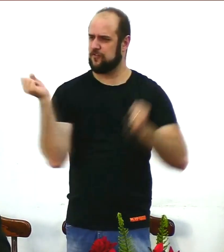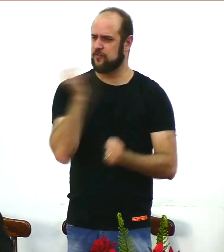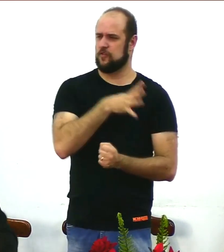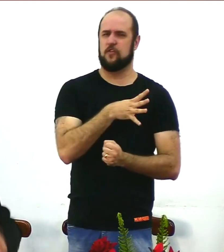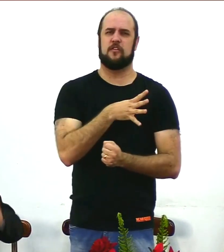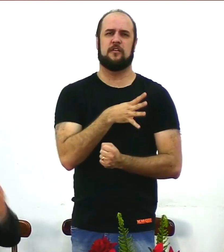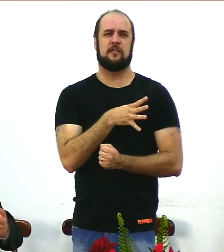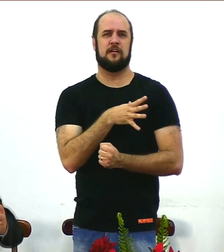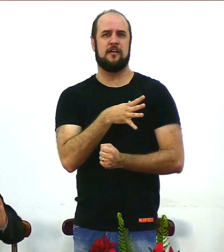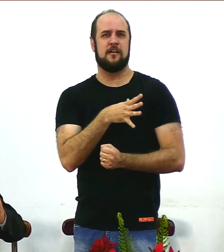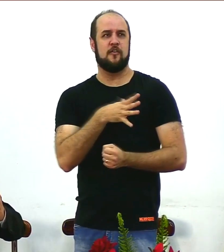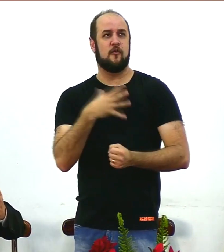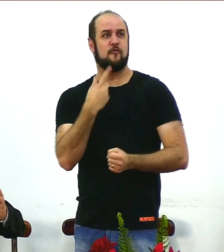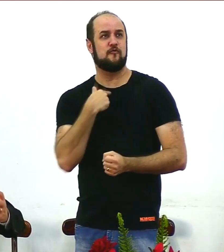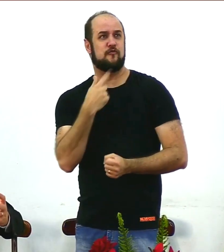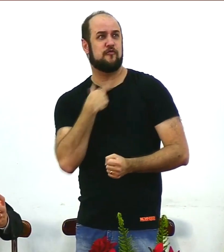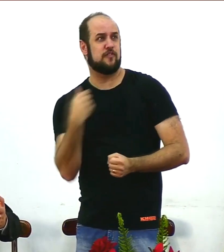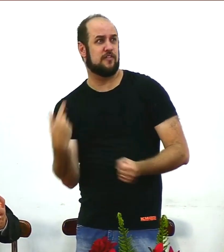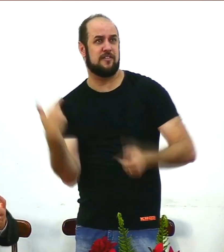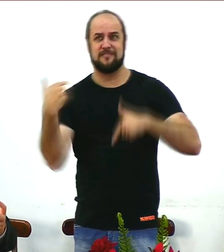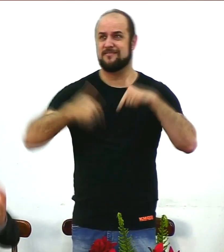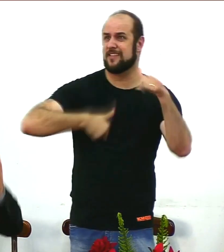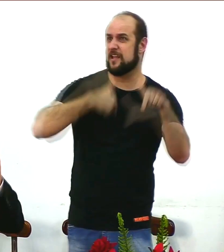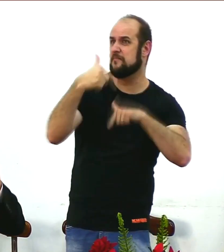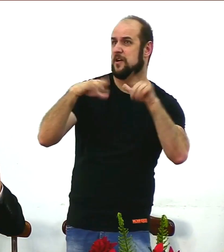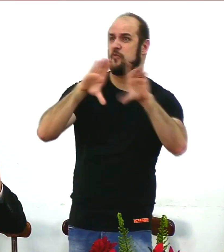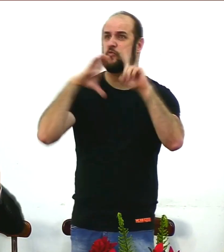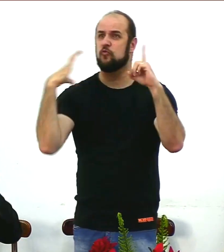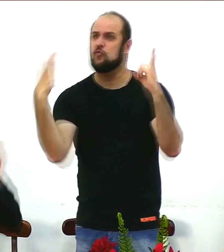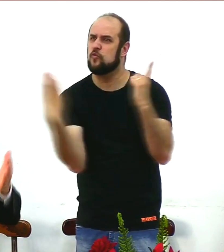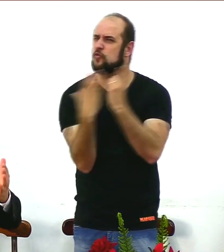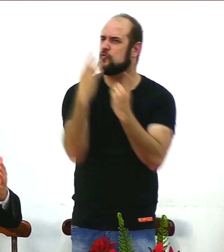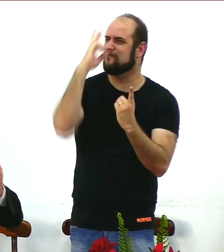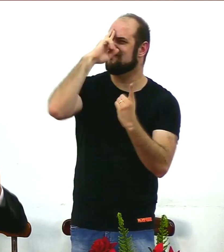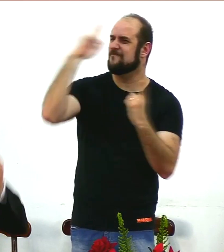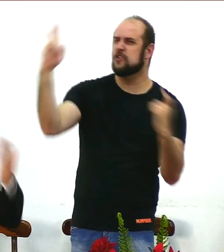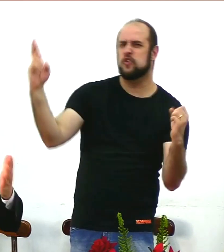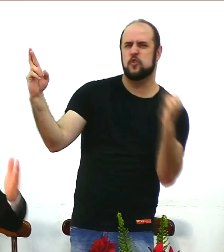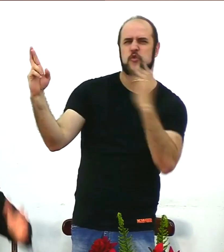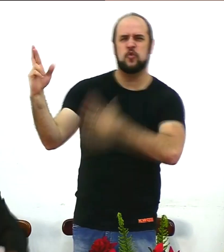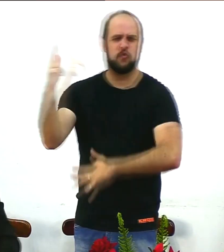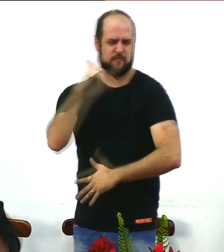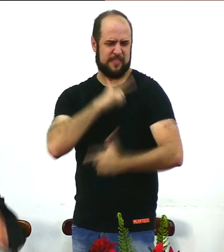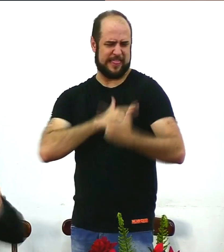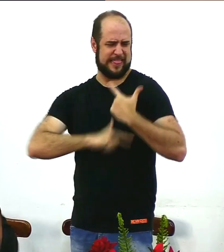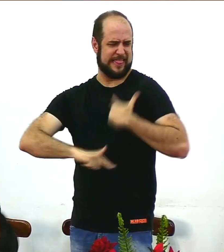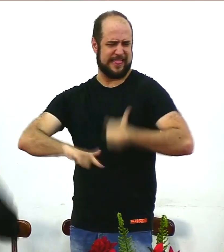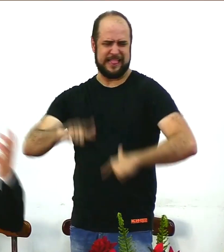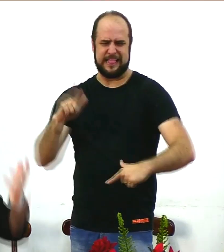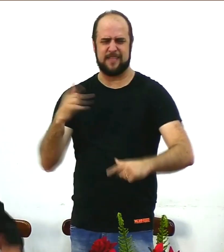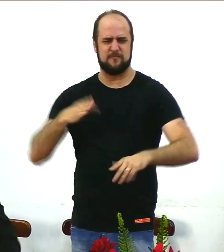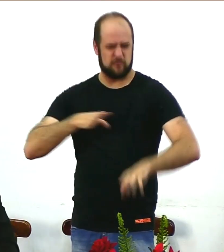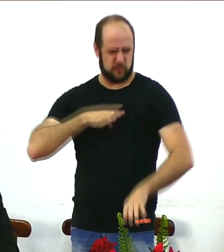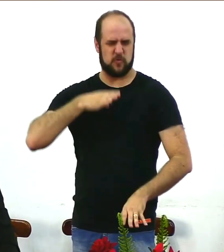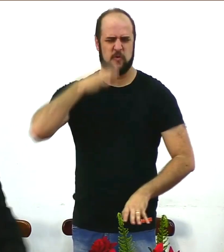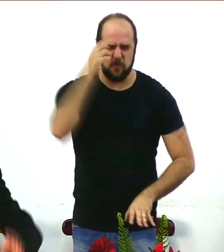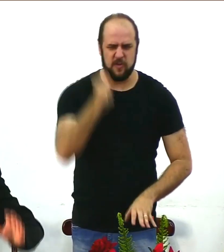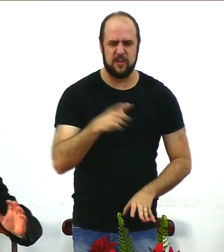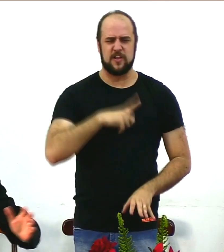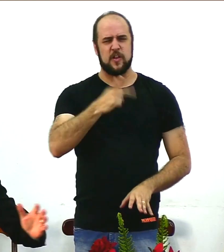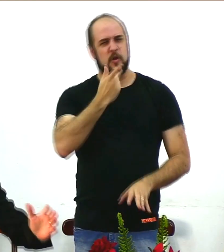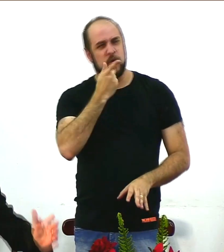Mas permita-me lhe falar, a tristeza, a nostalgia e até a humilhação deste